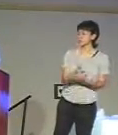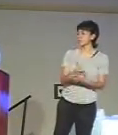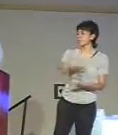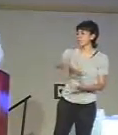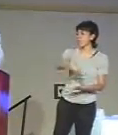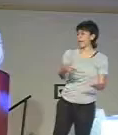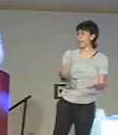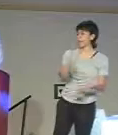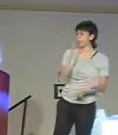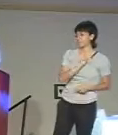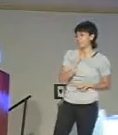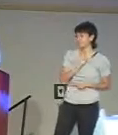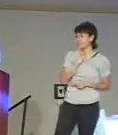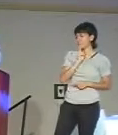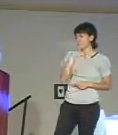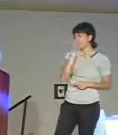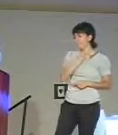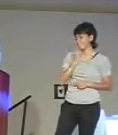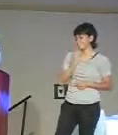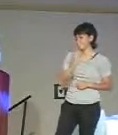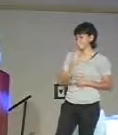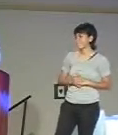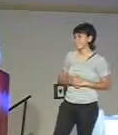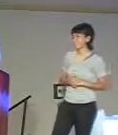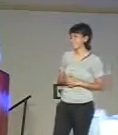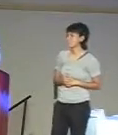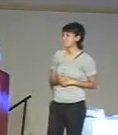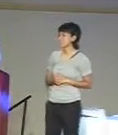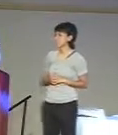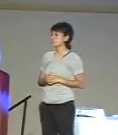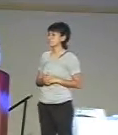Bueno, esto nos pudiera